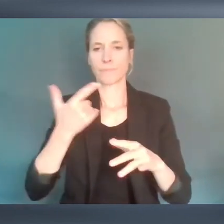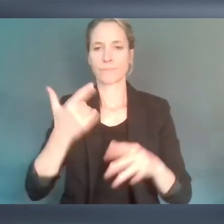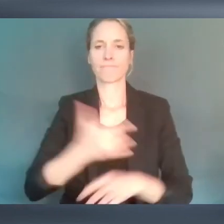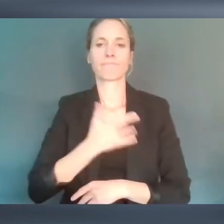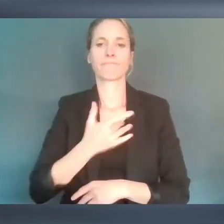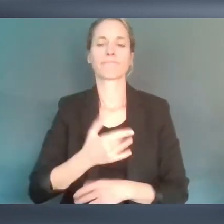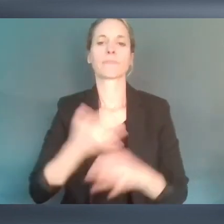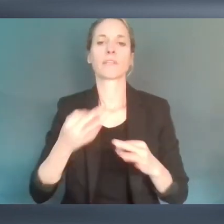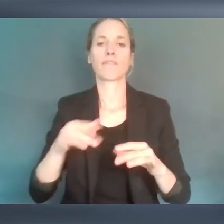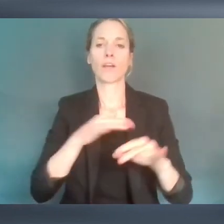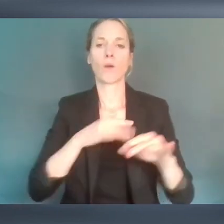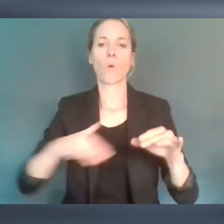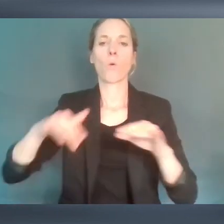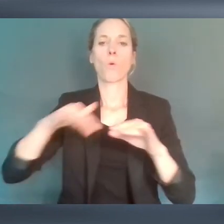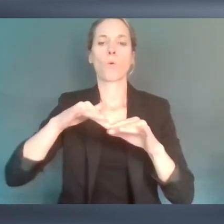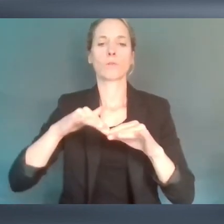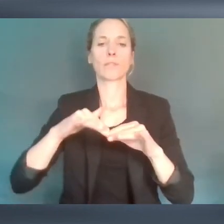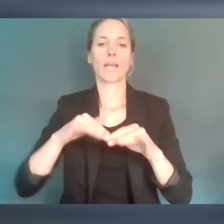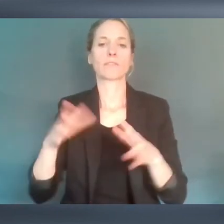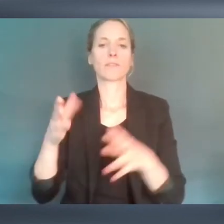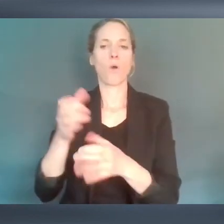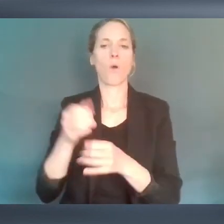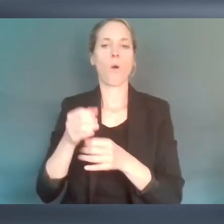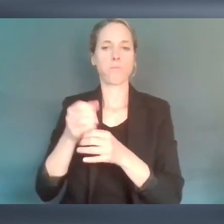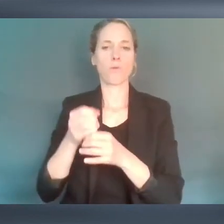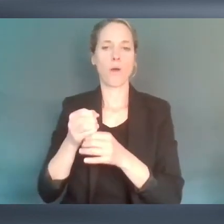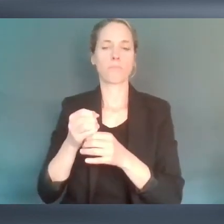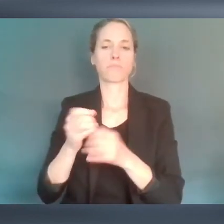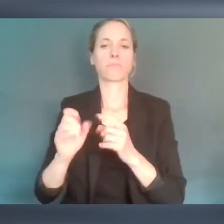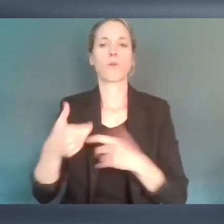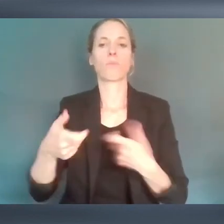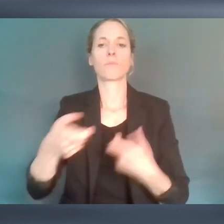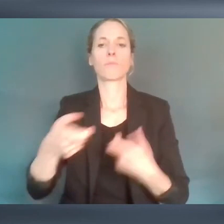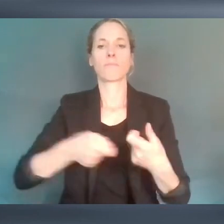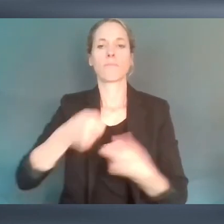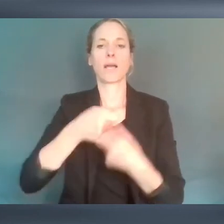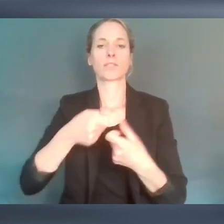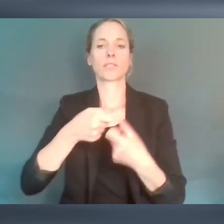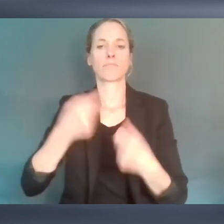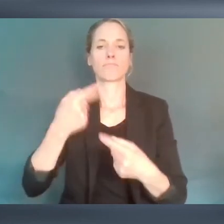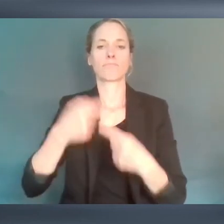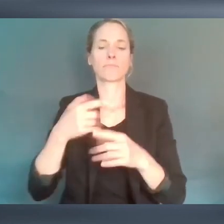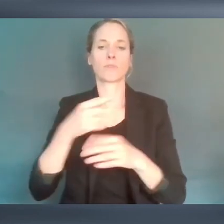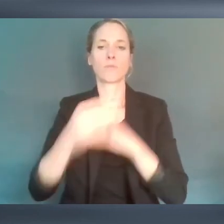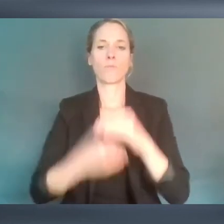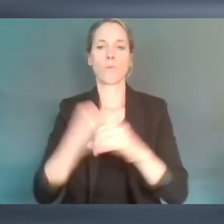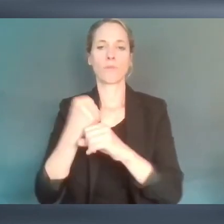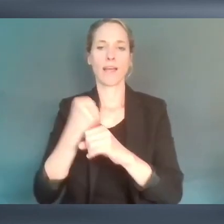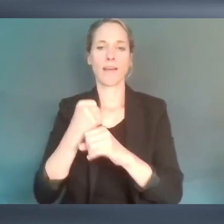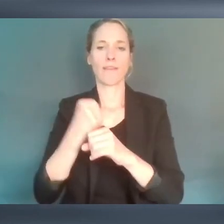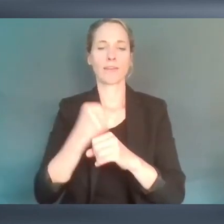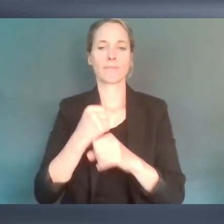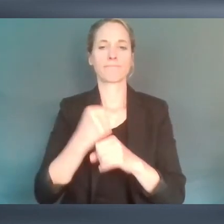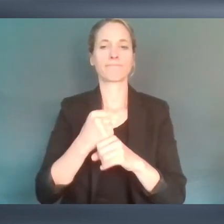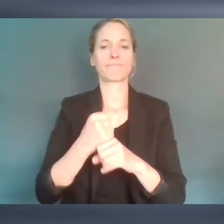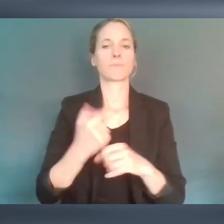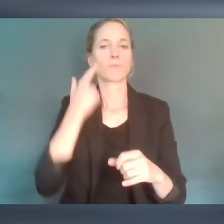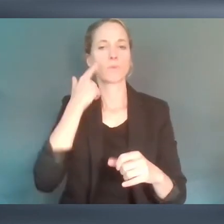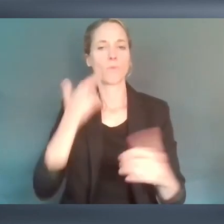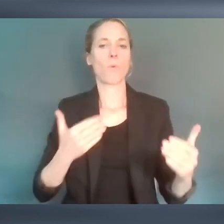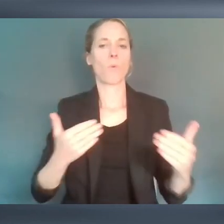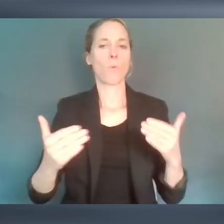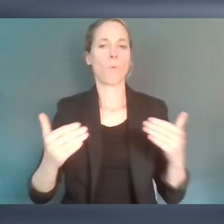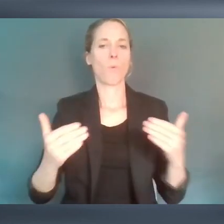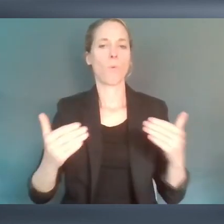l'emploi, l'employabilité dans le premier marché du travail, par opposition au deuxième marché.